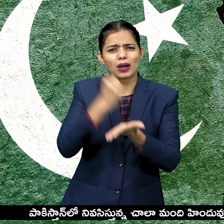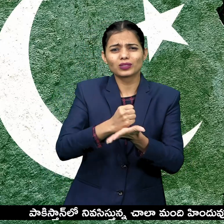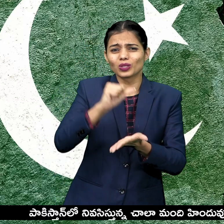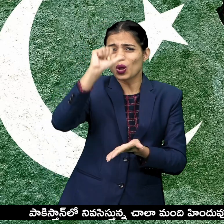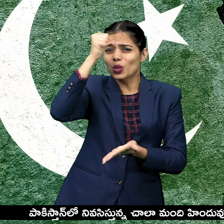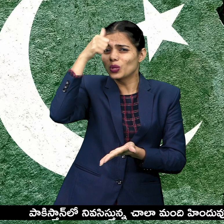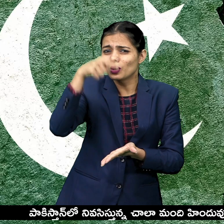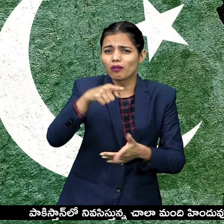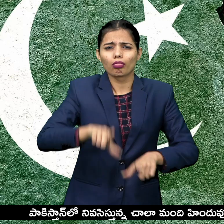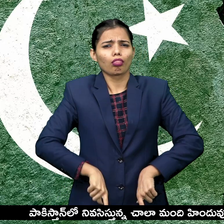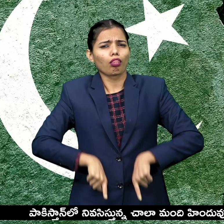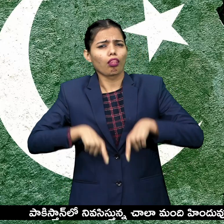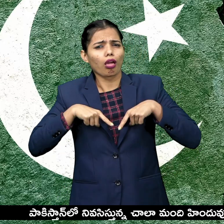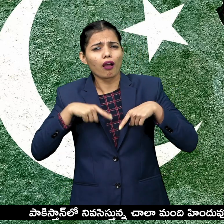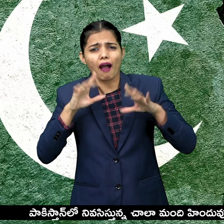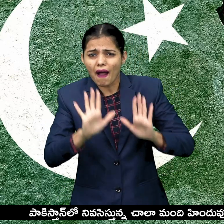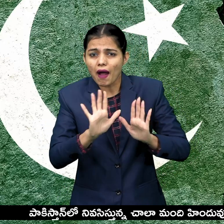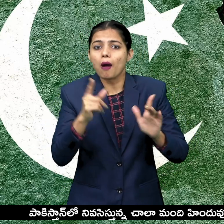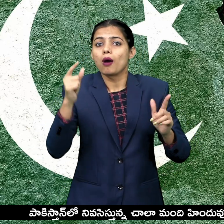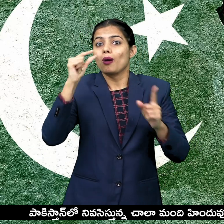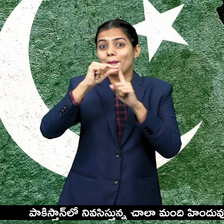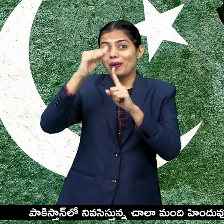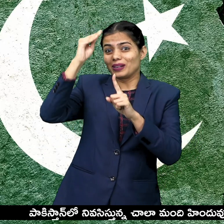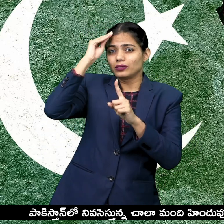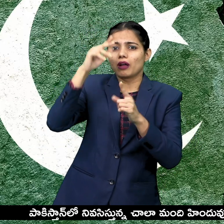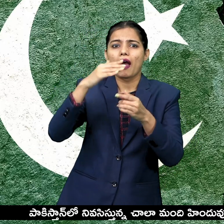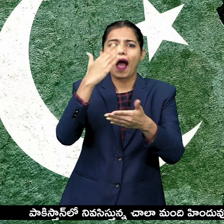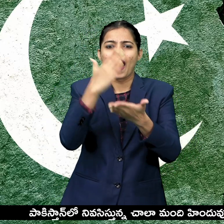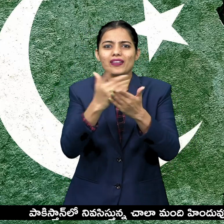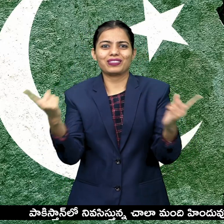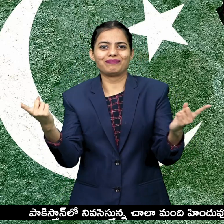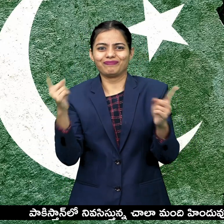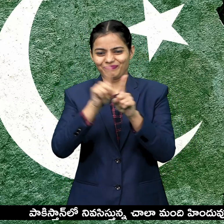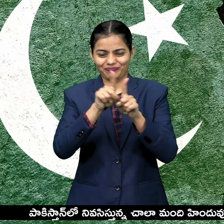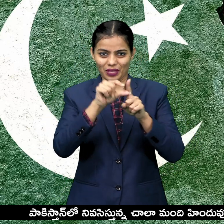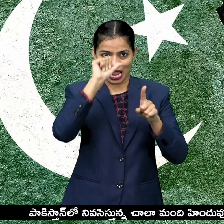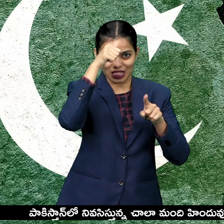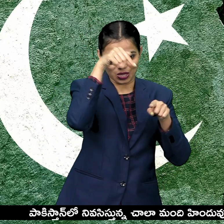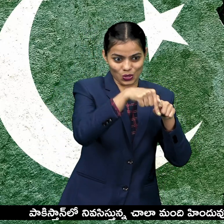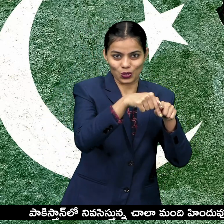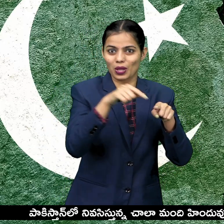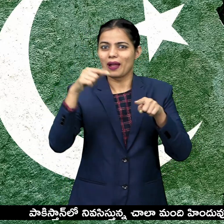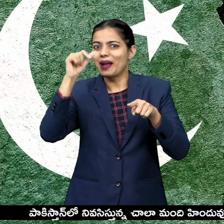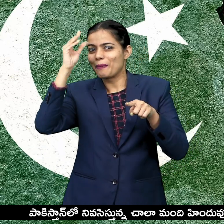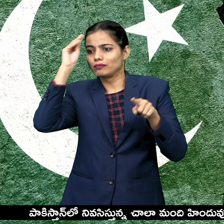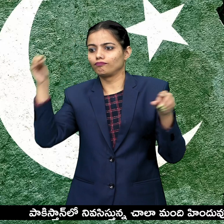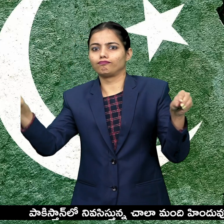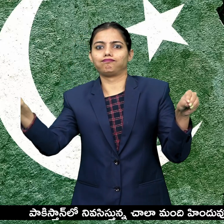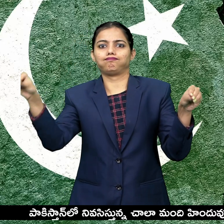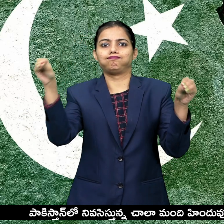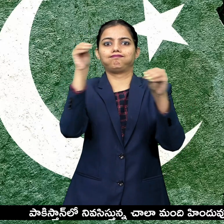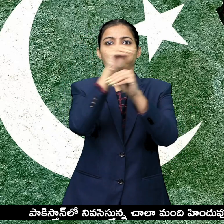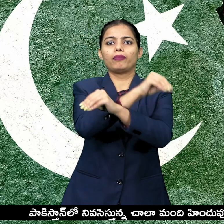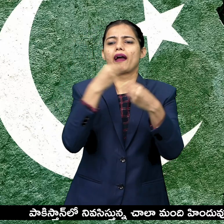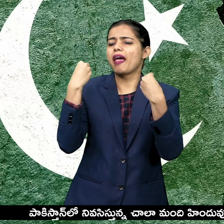పాకిస్తాన్లో నివసిస్తున్న చాలామంది హిందువులు అభద్రతా భావంతో తమ ఇంటిని వదిలి వెళ్లవలసి